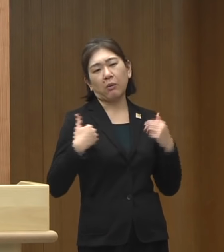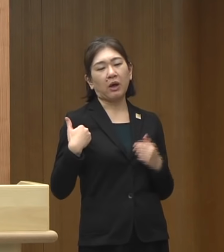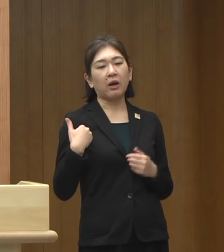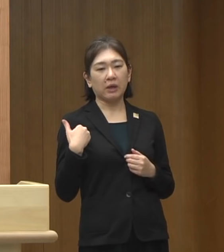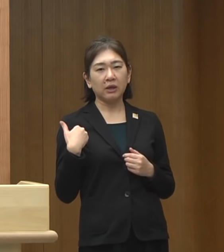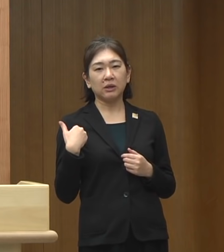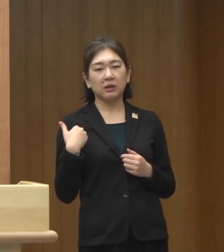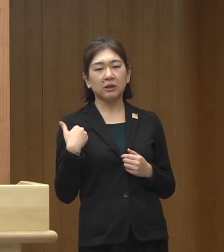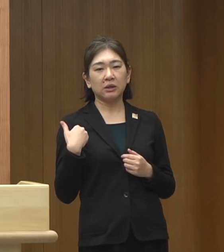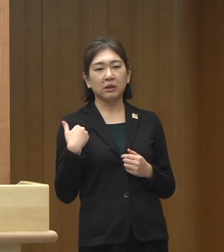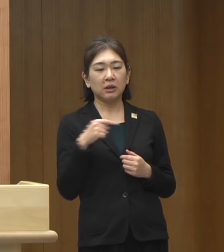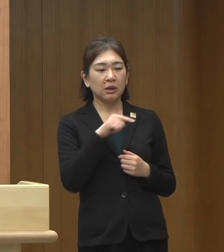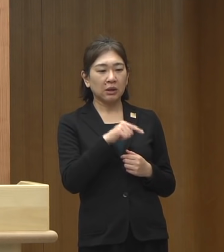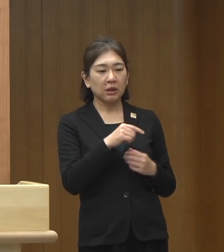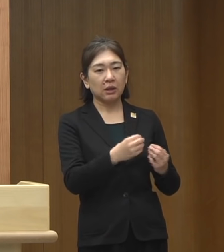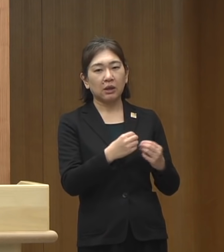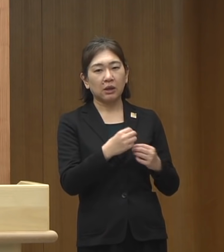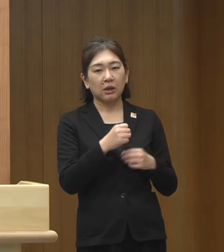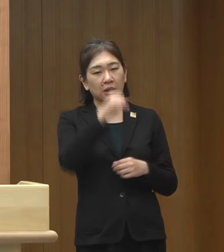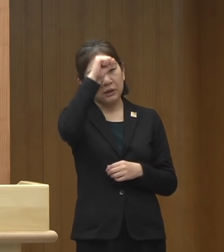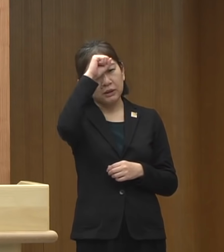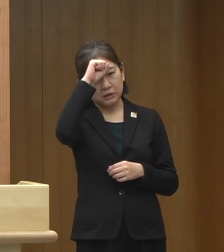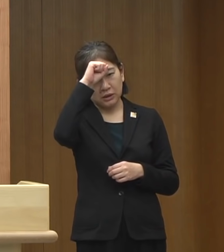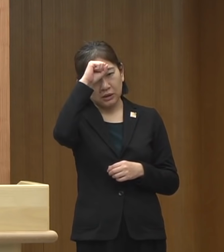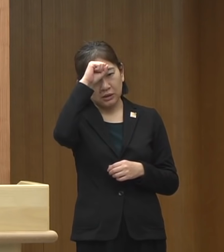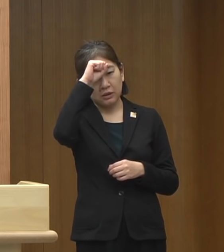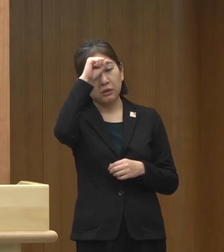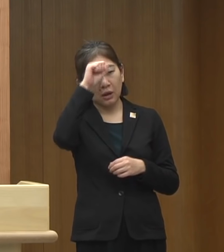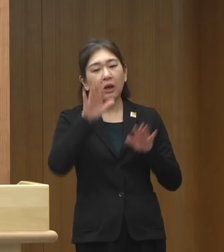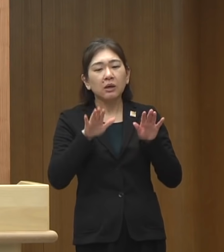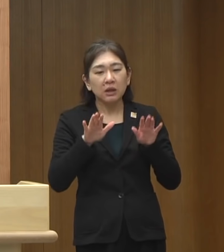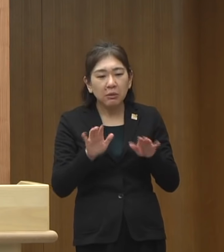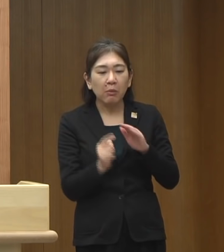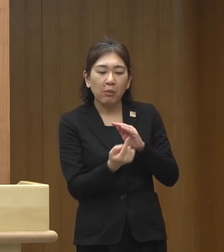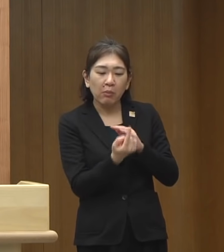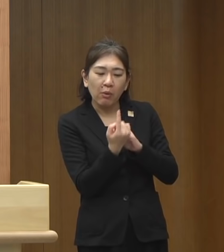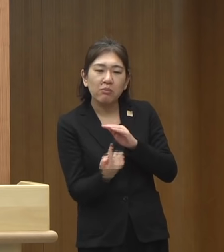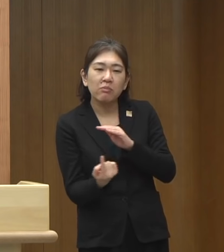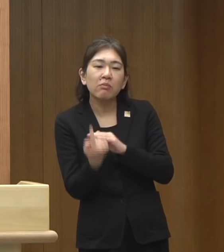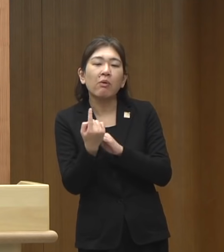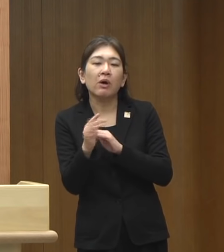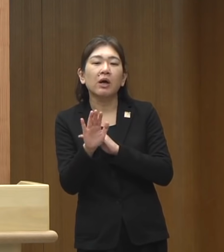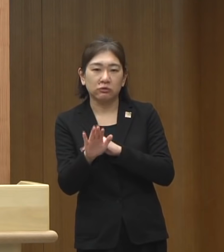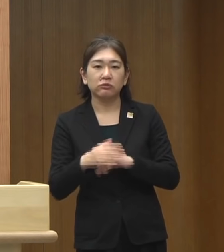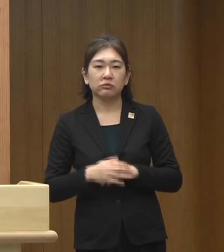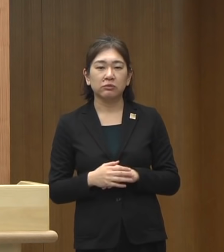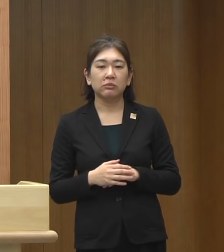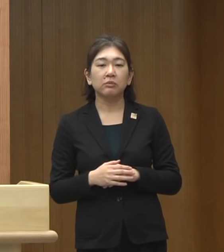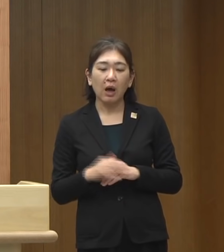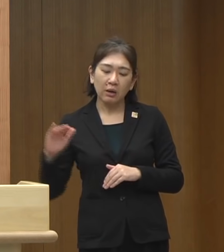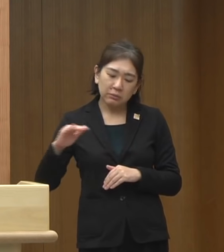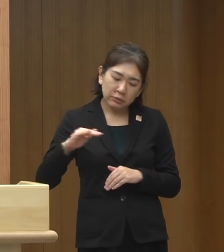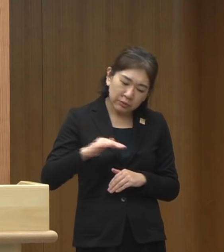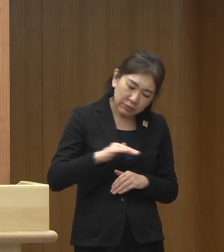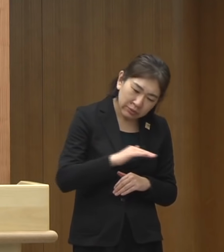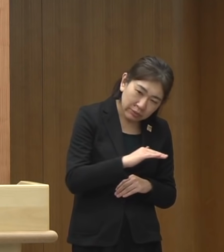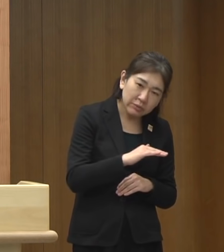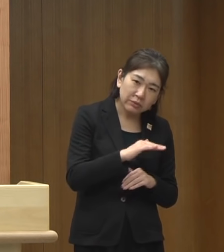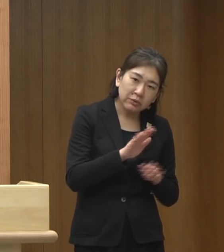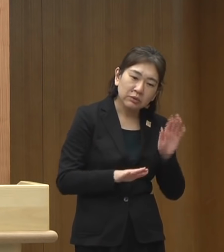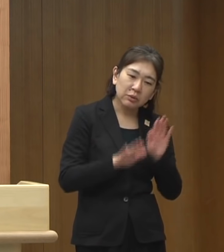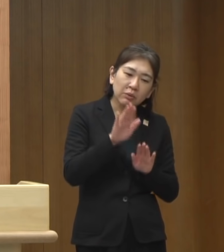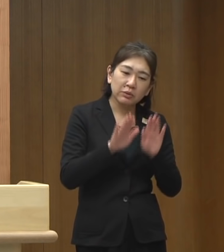ですね、引き続き発生をしている状況がございまして、安定傾向にはあるんですが、収